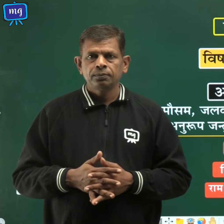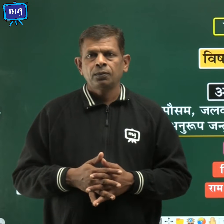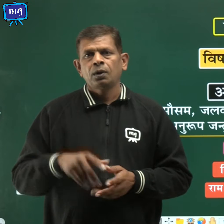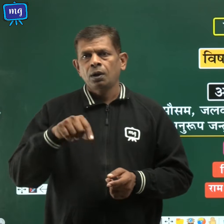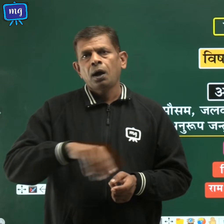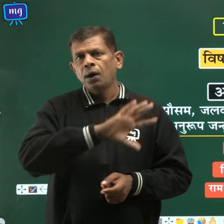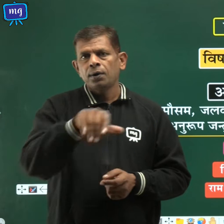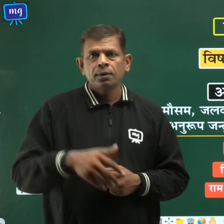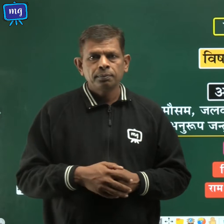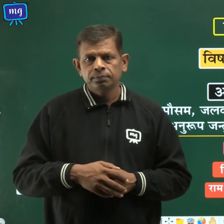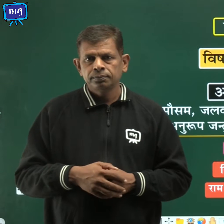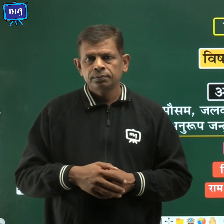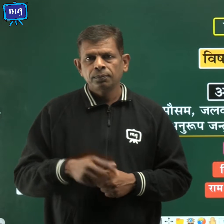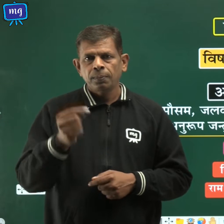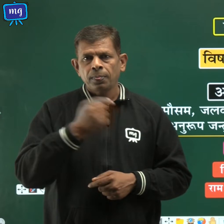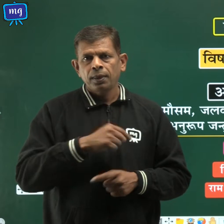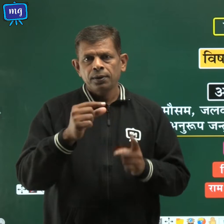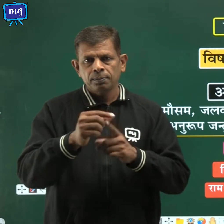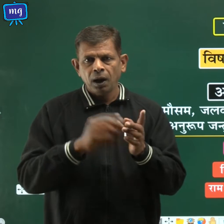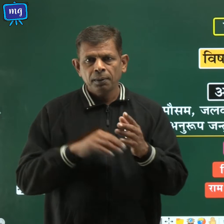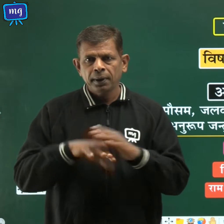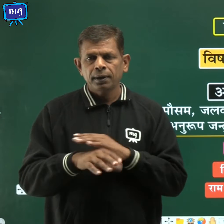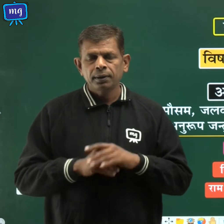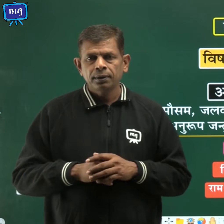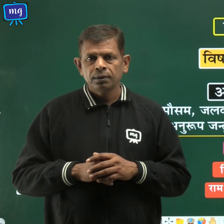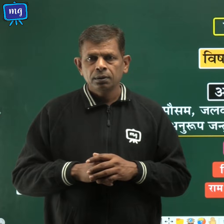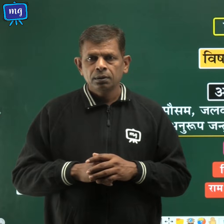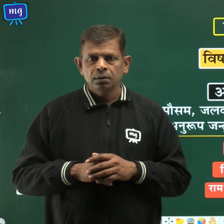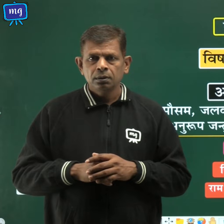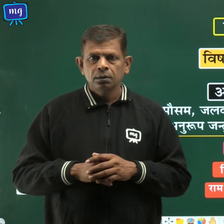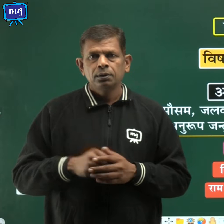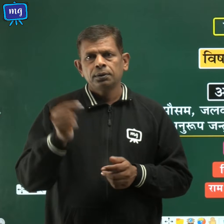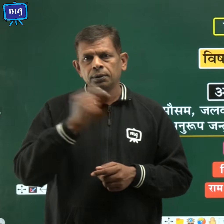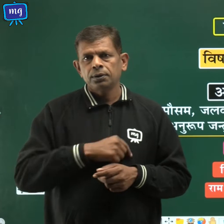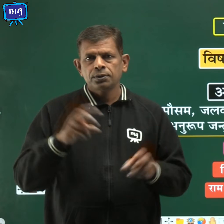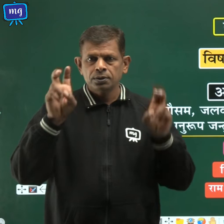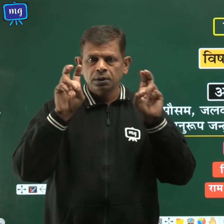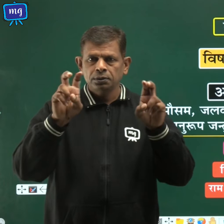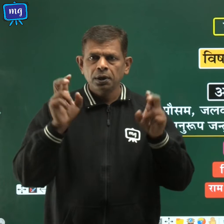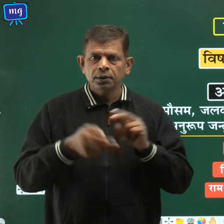आज हम इस भाग में इस अध्याय के